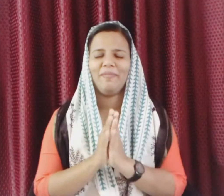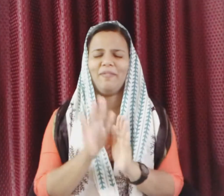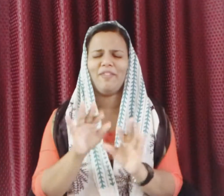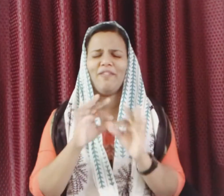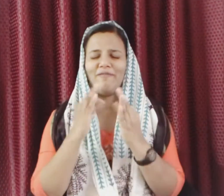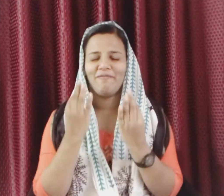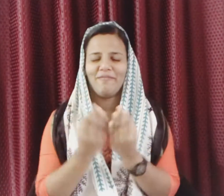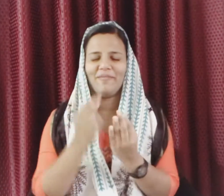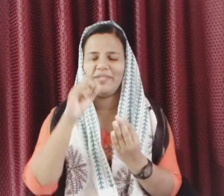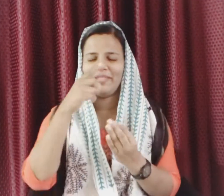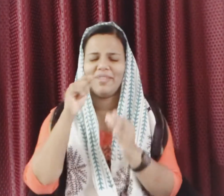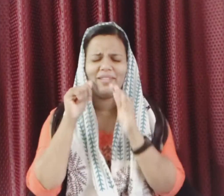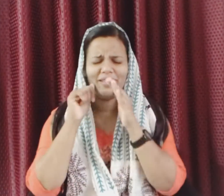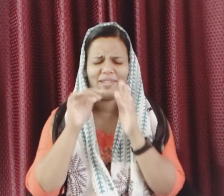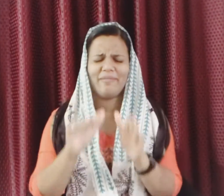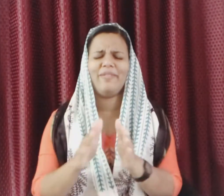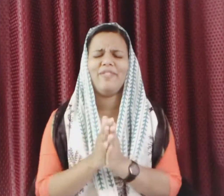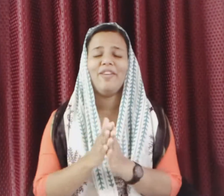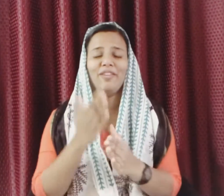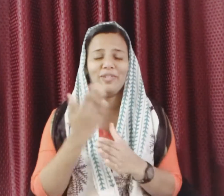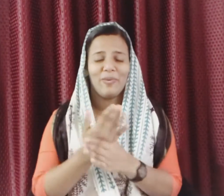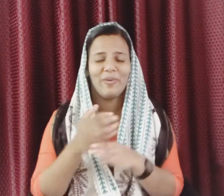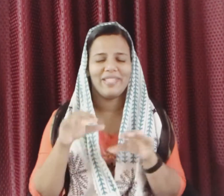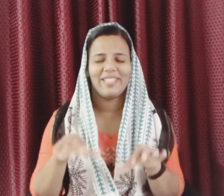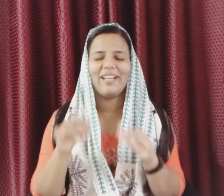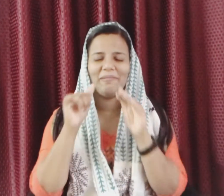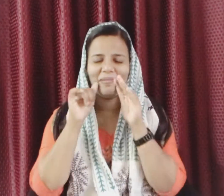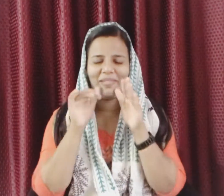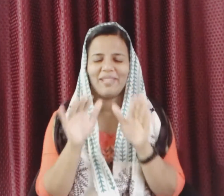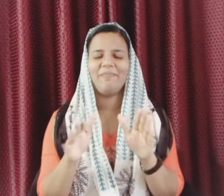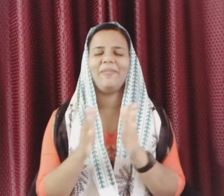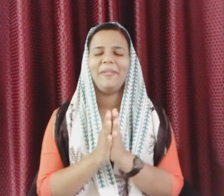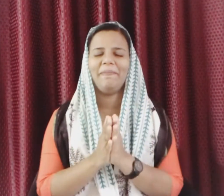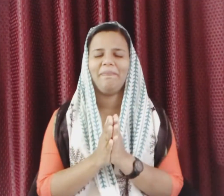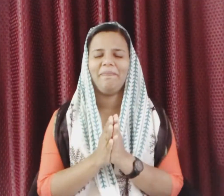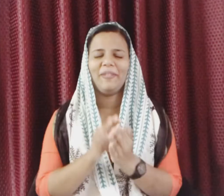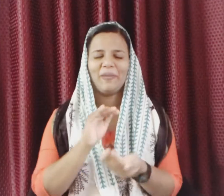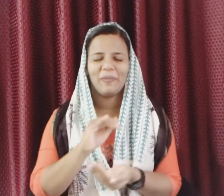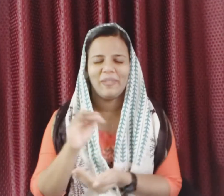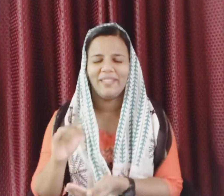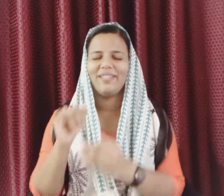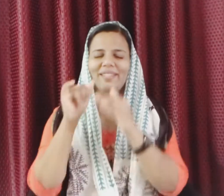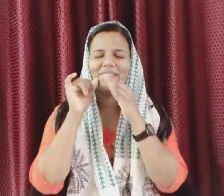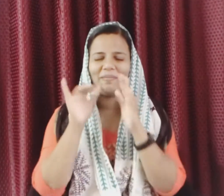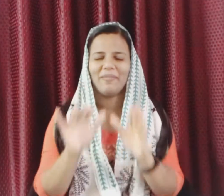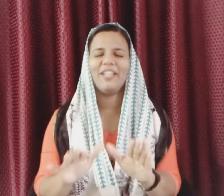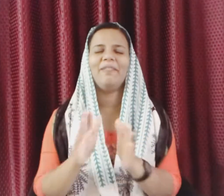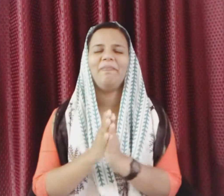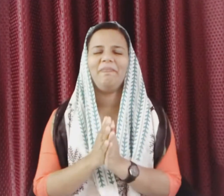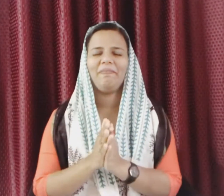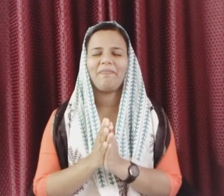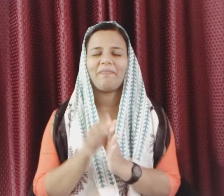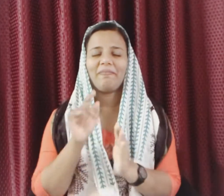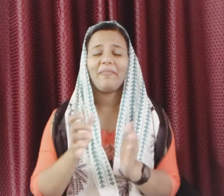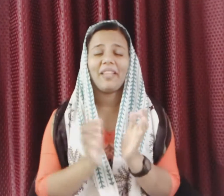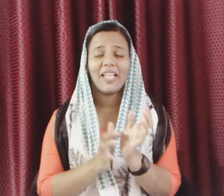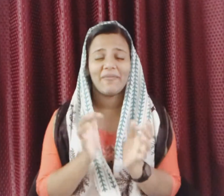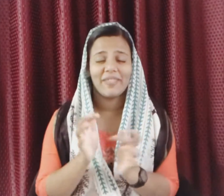പ്രാർത്ഥിക്കുന്നു. അപ്പാ, ഇവരുടെ കുടുംബജീവിതം അനുഗ്രഹിക്കപ്പെടട്ടെ കർത്താവ്. ഇവരുടെ ജോലിസ്ഥലങ്ങൾ അനുഗ്രഹിക്കപ്പെടട്ടെ കർത്താവ്. ഇവരുടെ കുഞ്ഞുങ്ങൾ അനുഗ്രഹിക്കപ്പെടട്ടെ. ഇവരെ ഇവർ